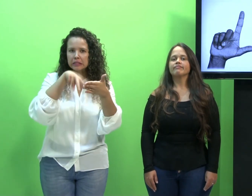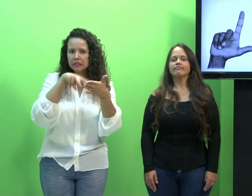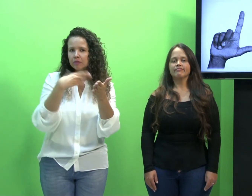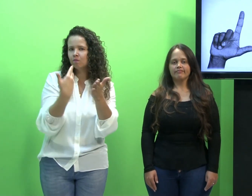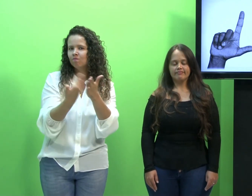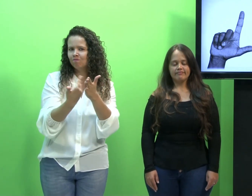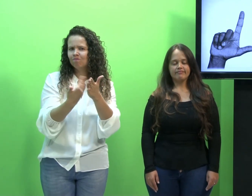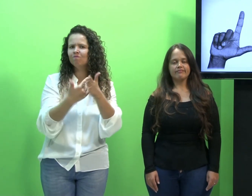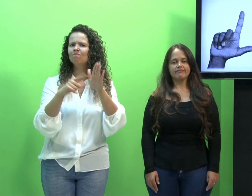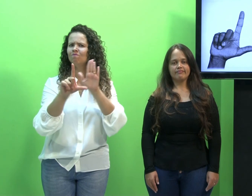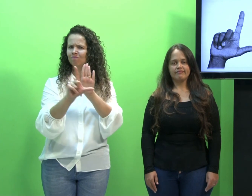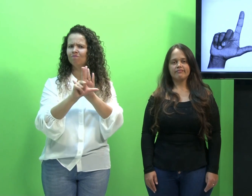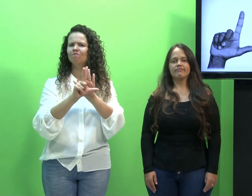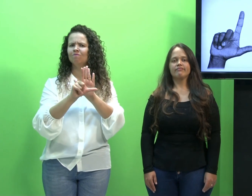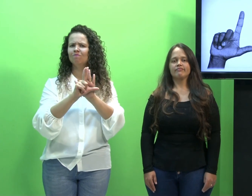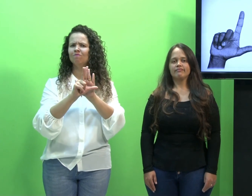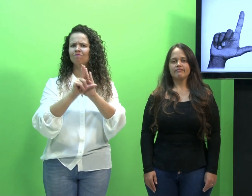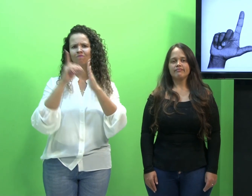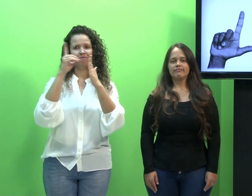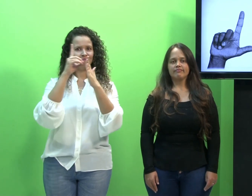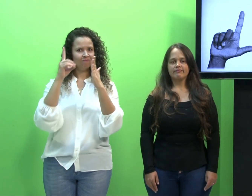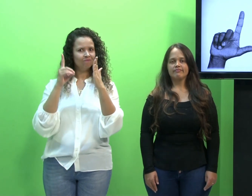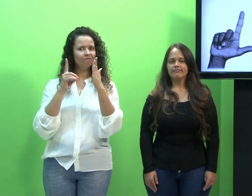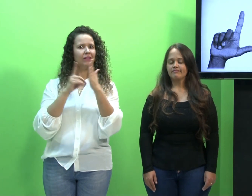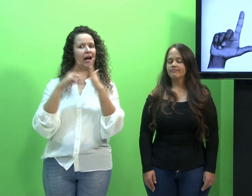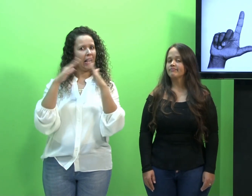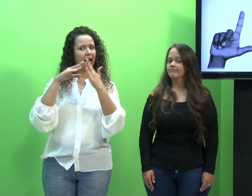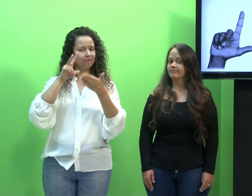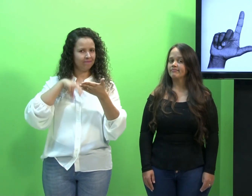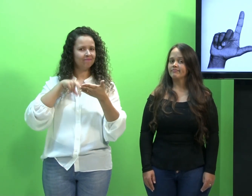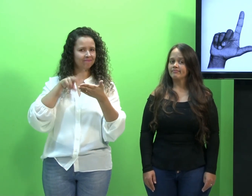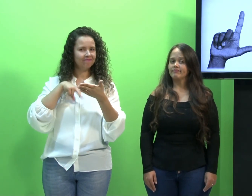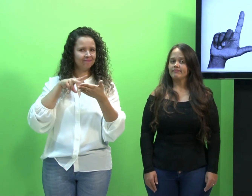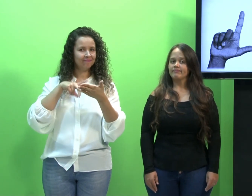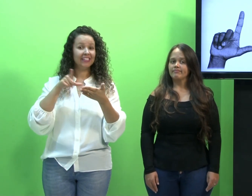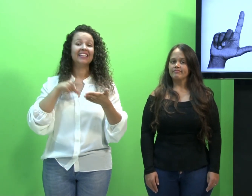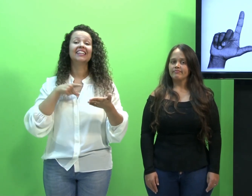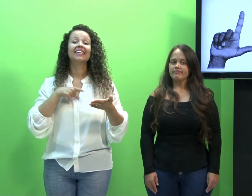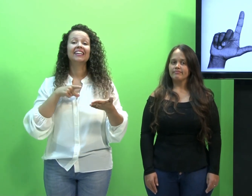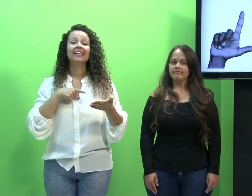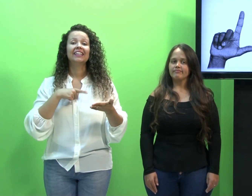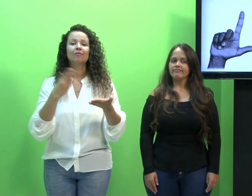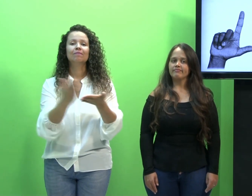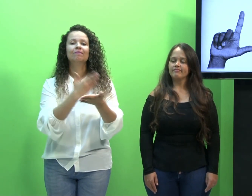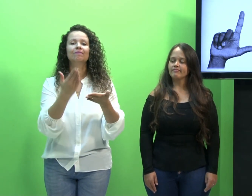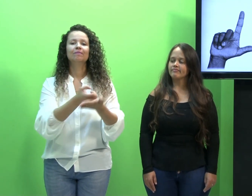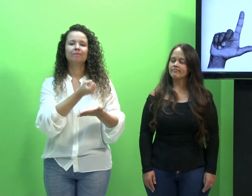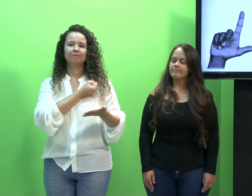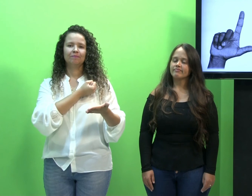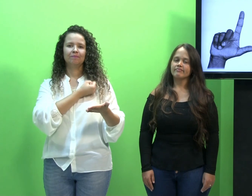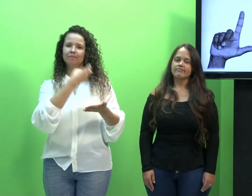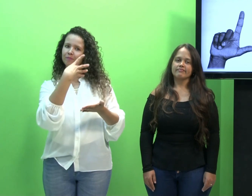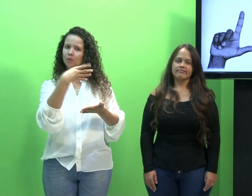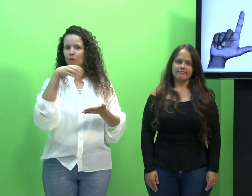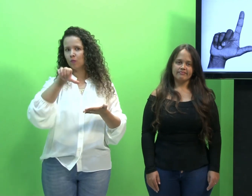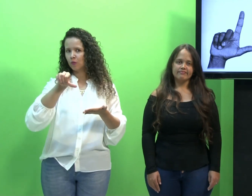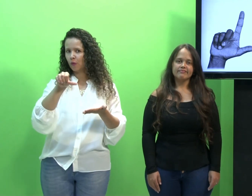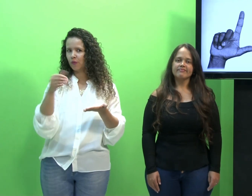lei e todo o decreto em casa. Eles se encontram nas páginas 49 a 58 do